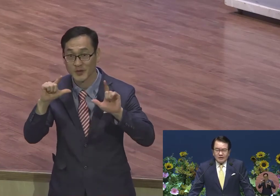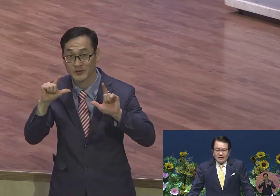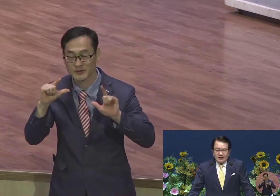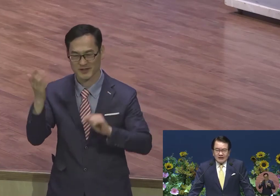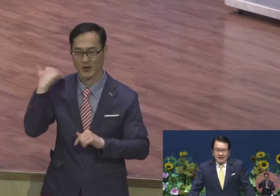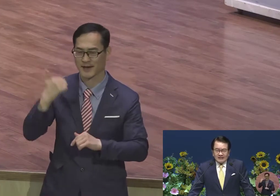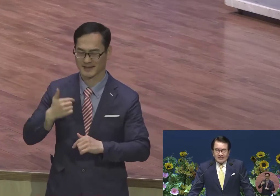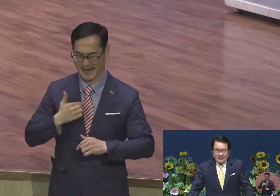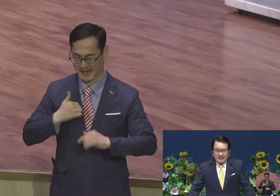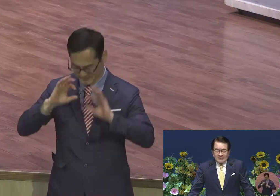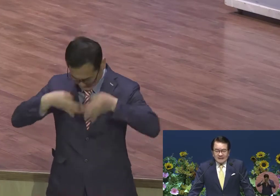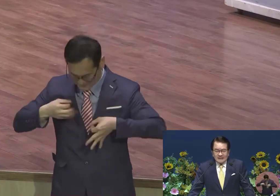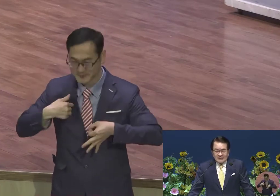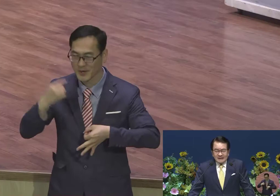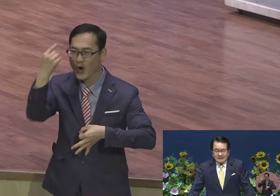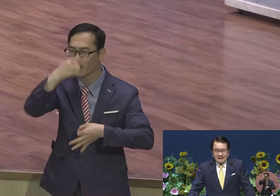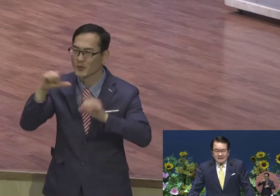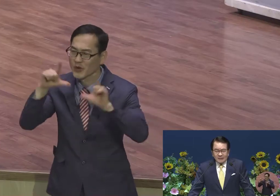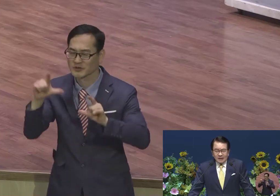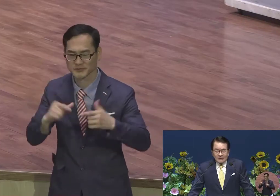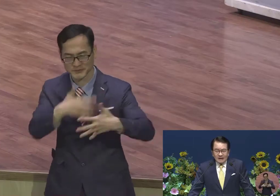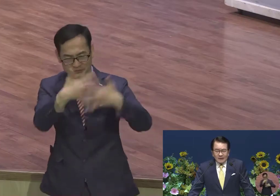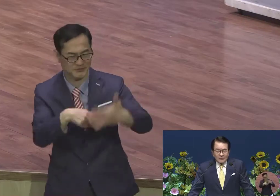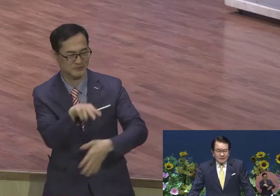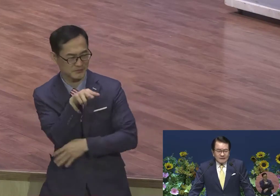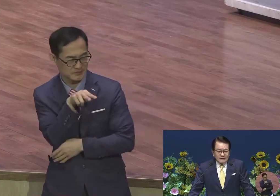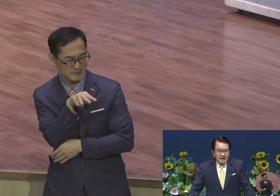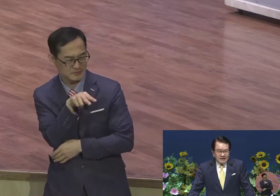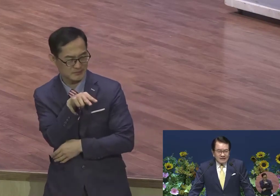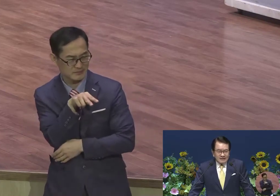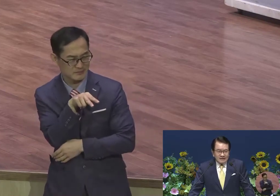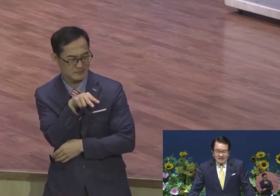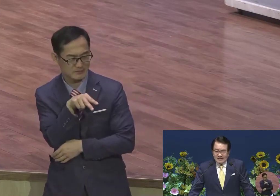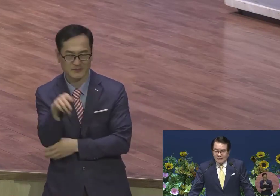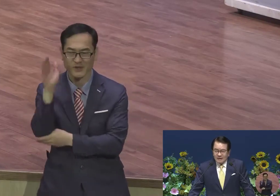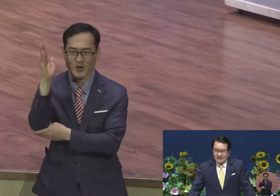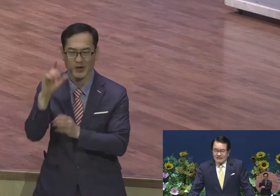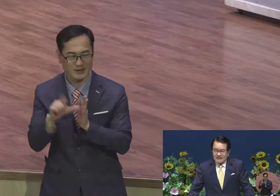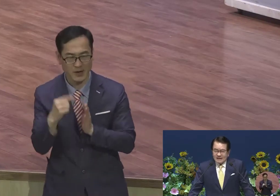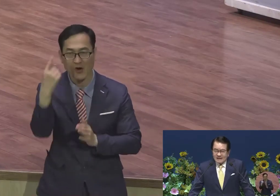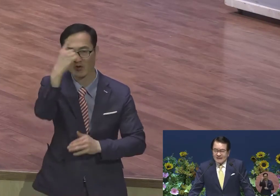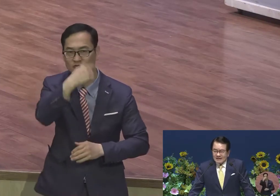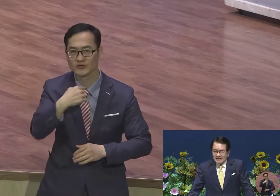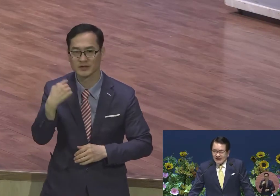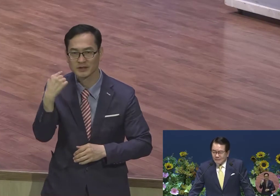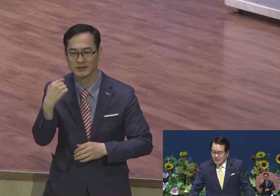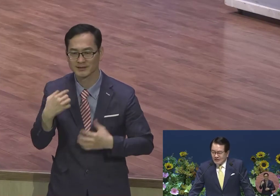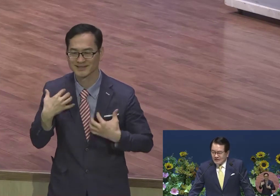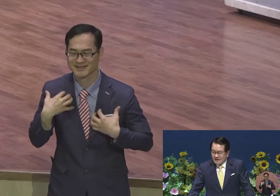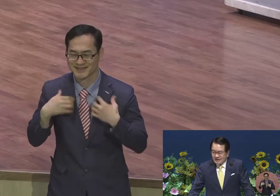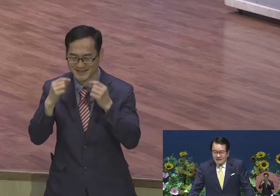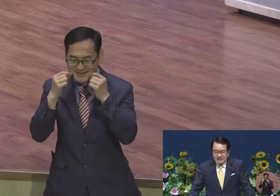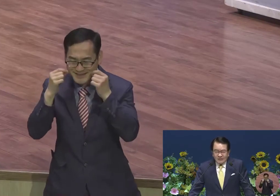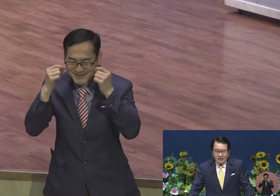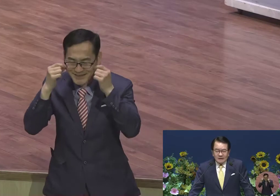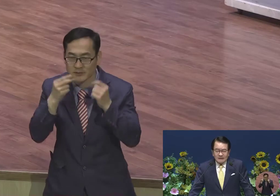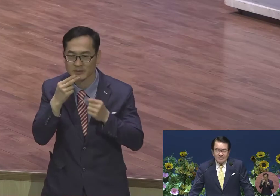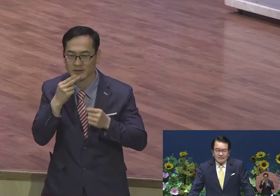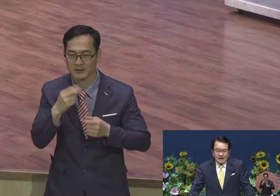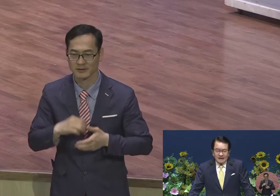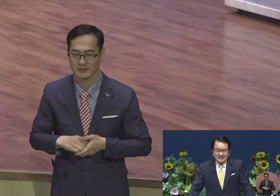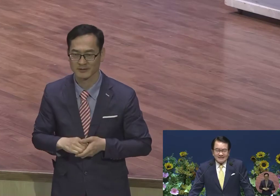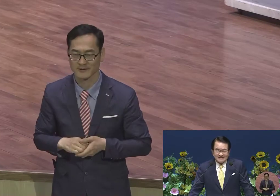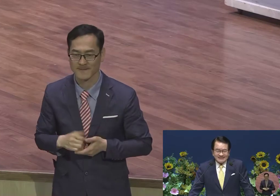표정을 보니까, 어떻게 설교한다고 좀 긴장을 해서 그런지, 얼굴이 즐겁게 안 보여. 제가